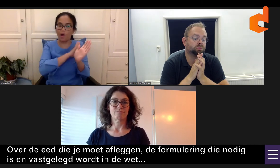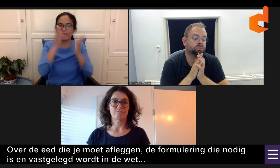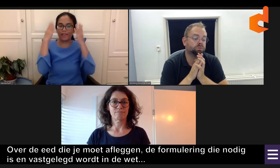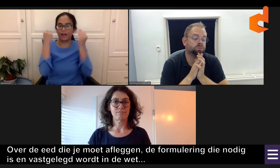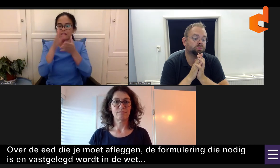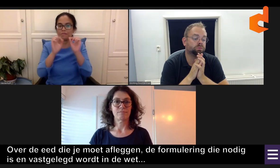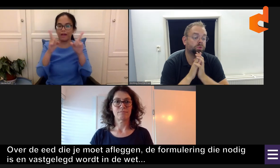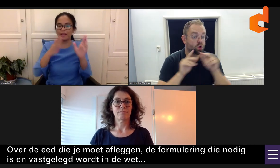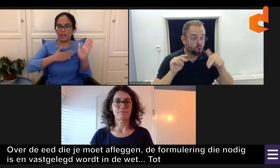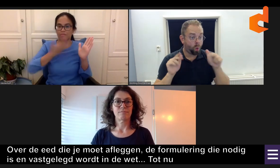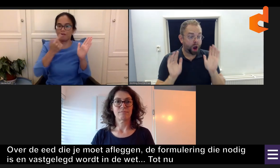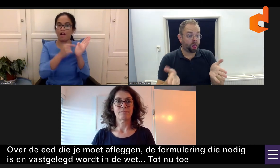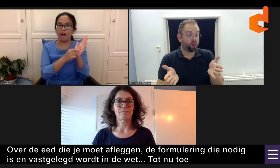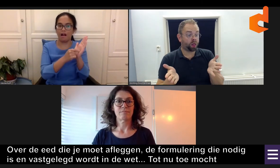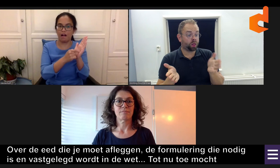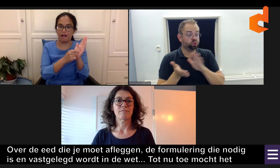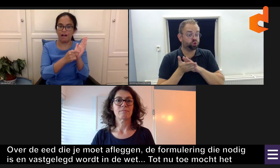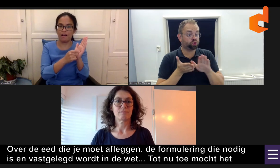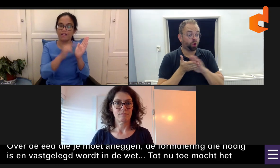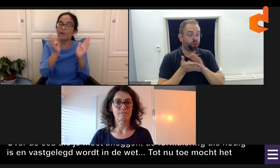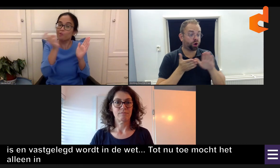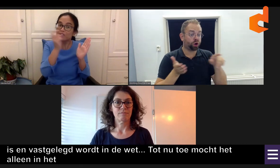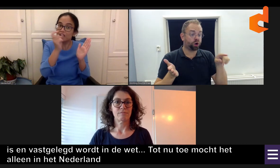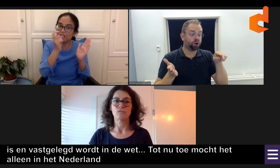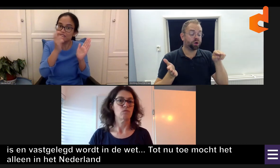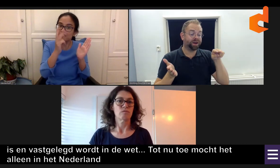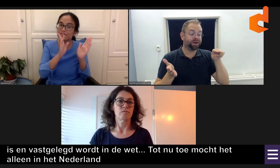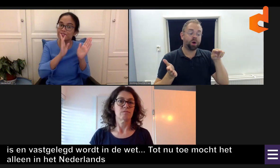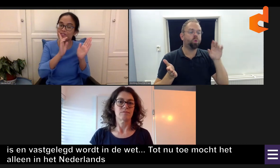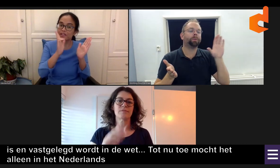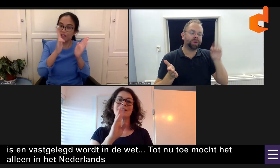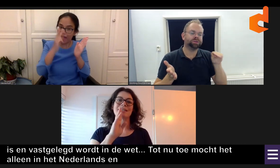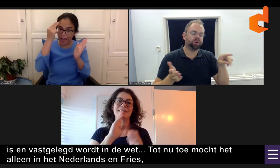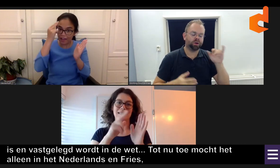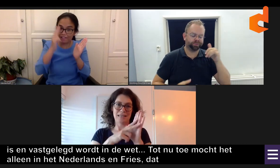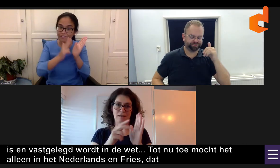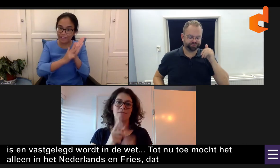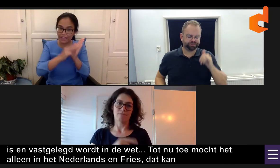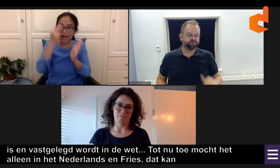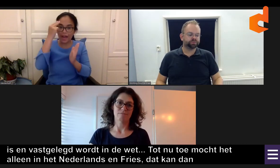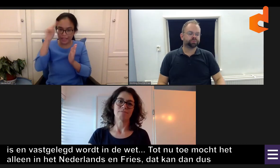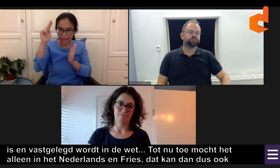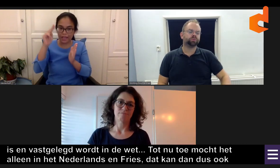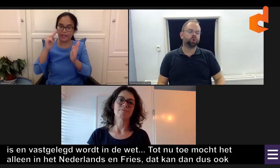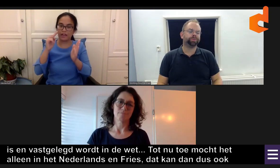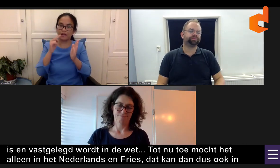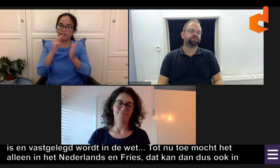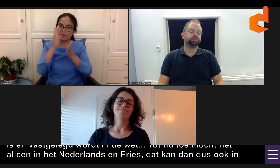Tot nu toe mocht dat alleen maar in Nederlands en het Fries. Maar ja, dat kan dan dus ook in NGT. Dennis zegt, oh, is dat nu al? Nee. Straks als die